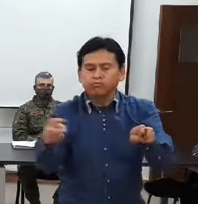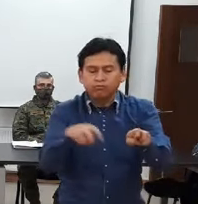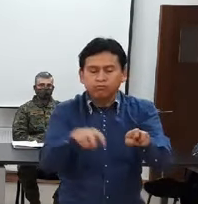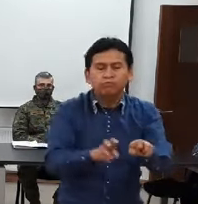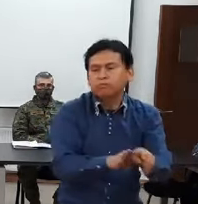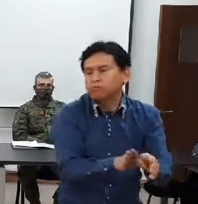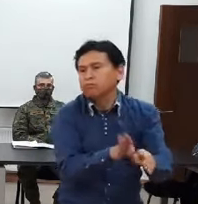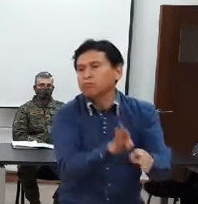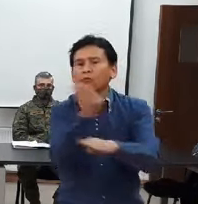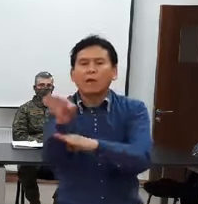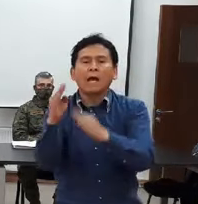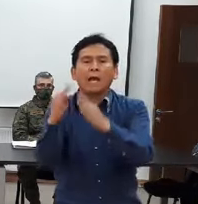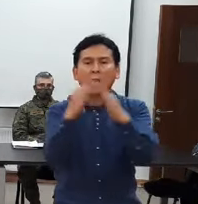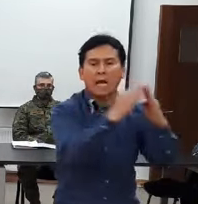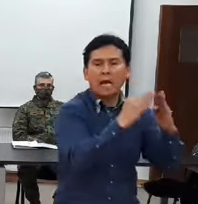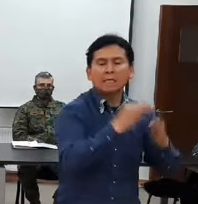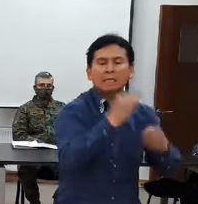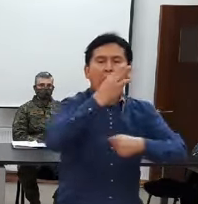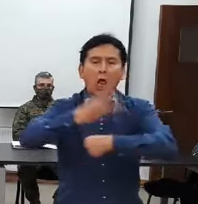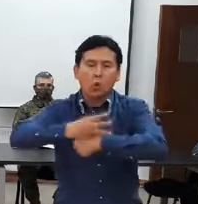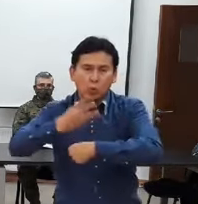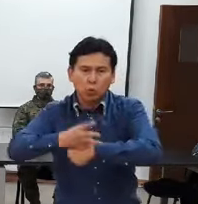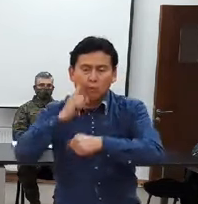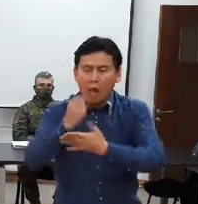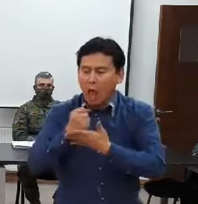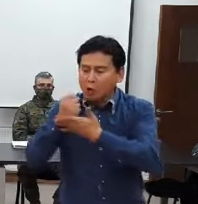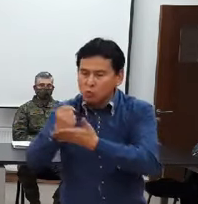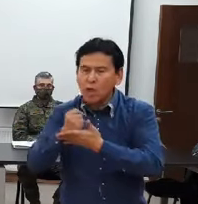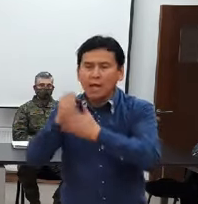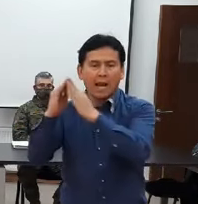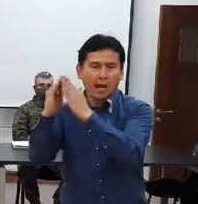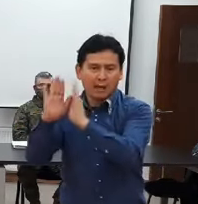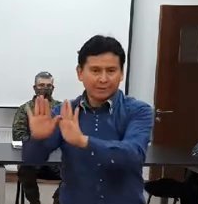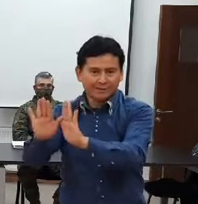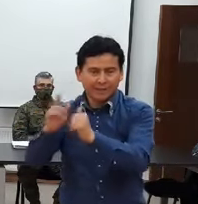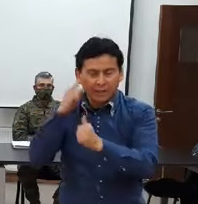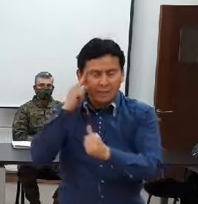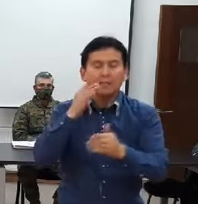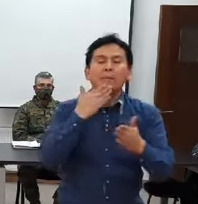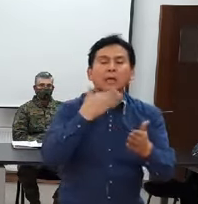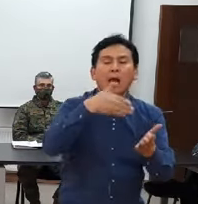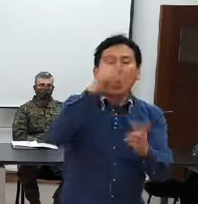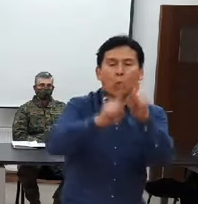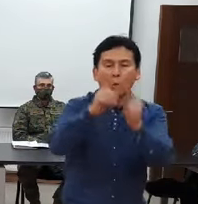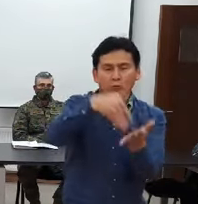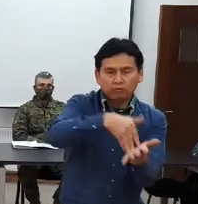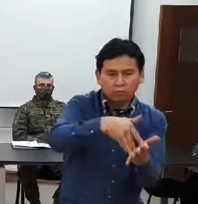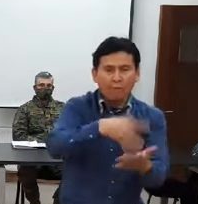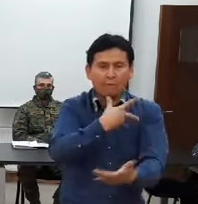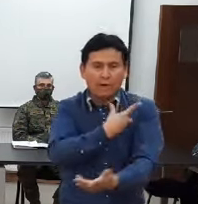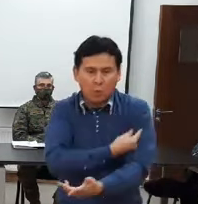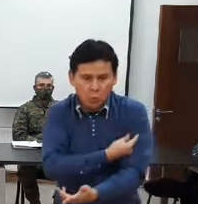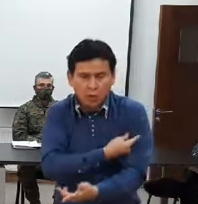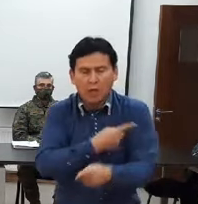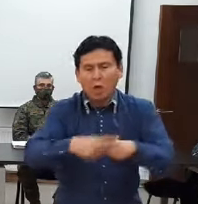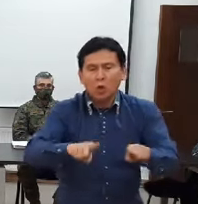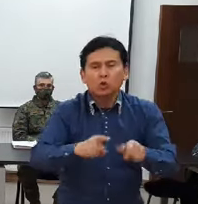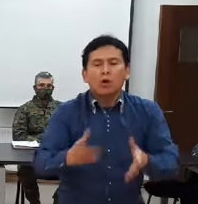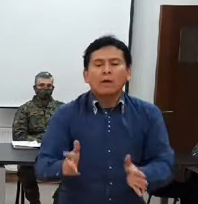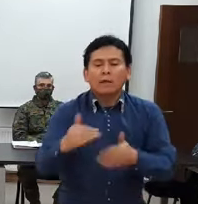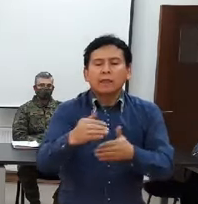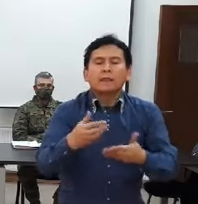a los hogares de cientos de adultos mayores y personas de grupos vulnerables, a aplicar vacunación, a